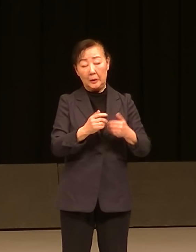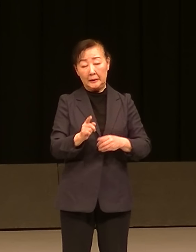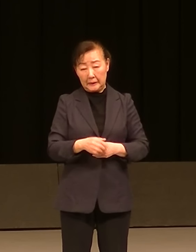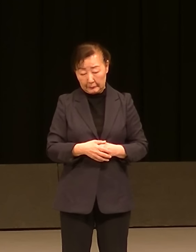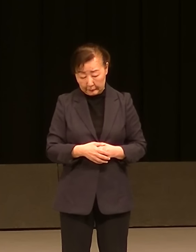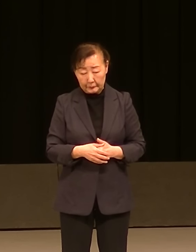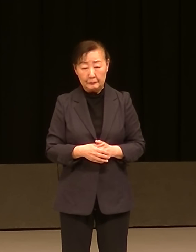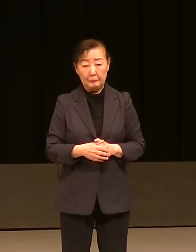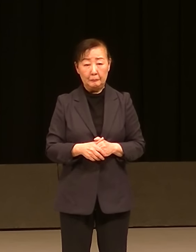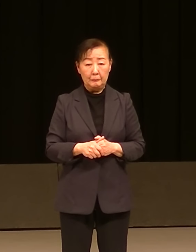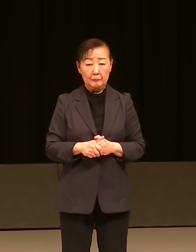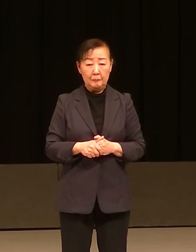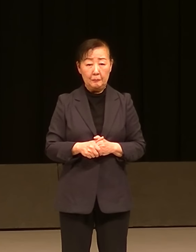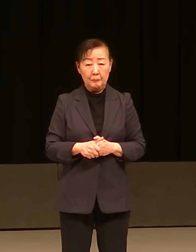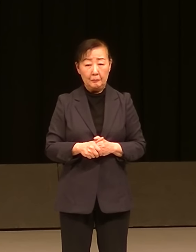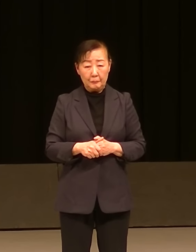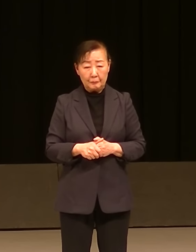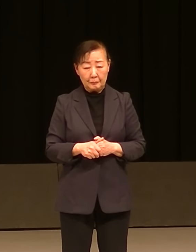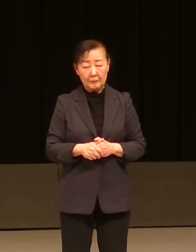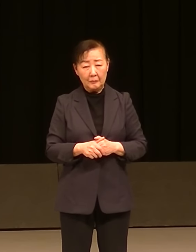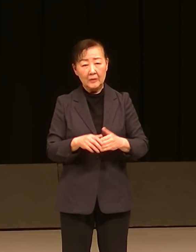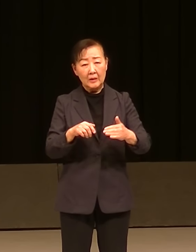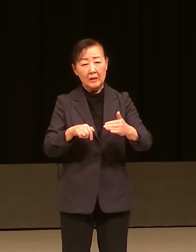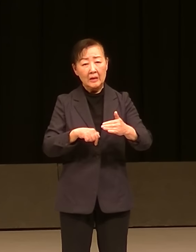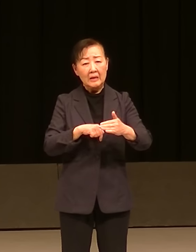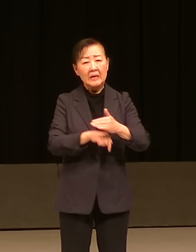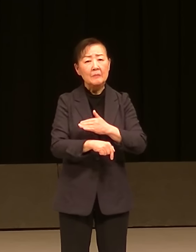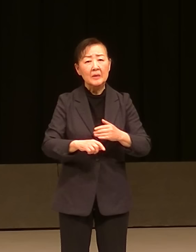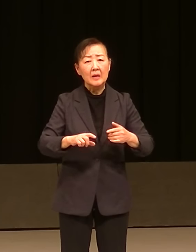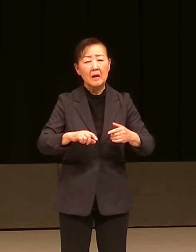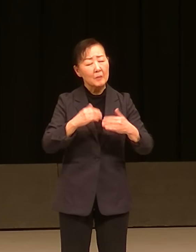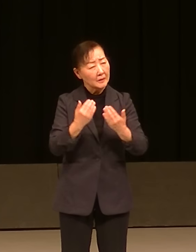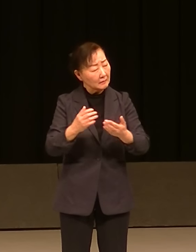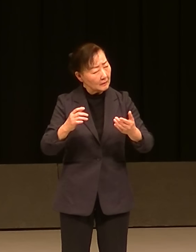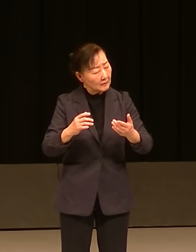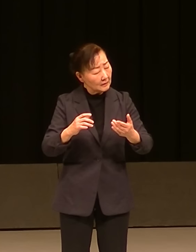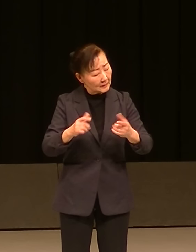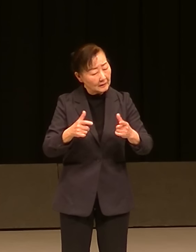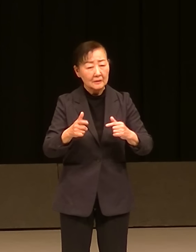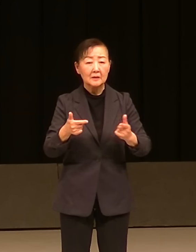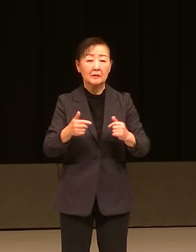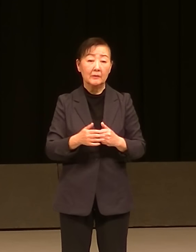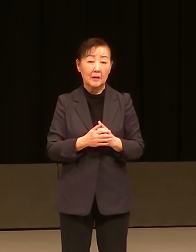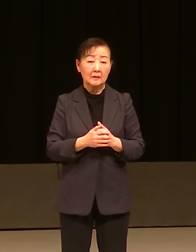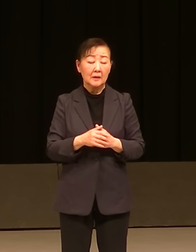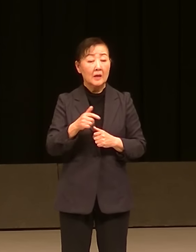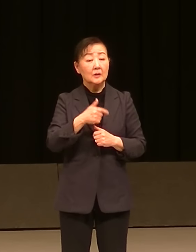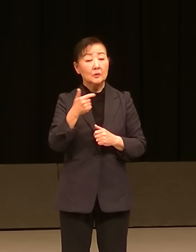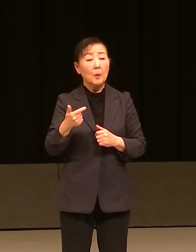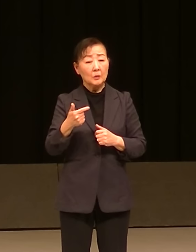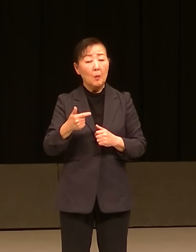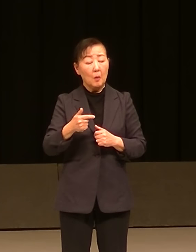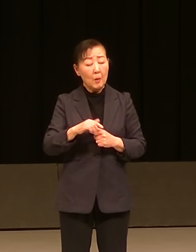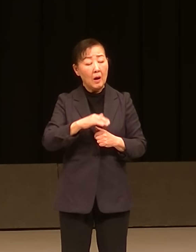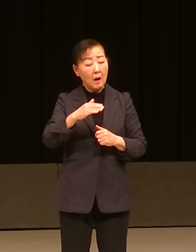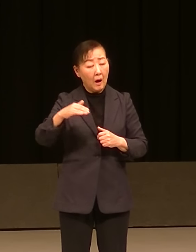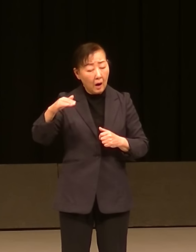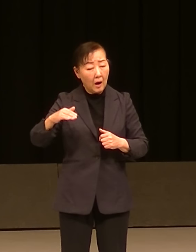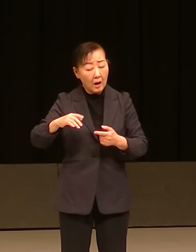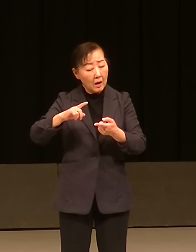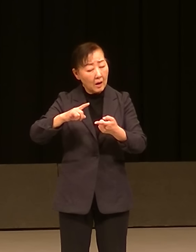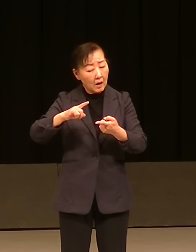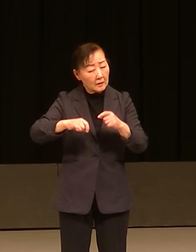。衝撃の意味が全然違う、ことはないですが、相当波長が違うのでござい